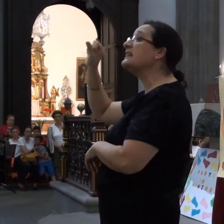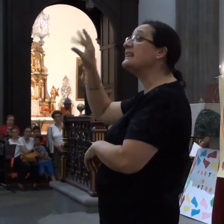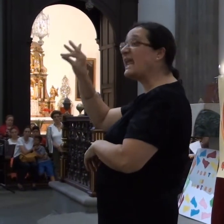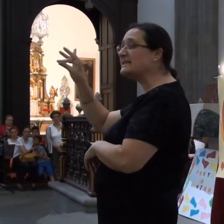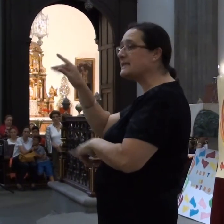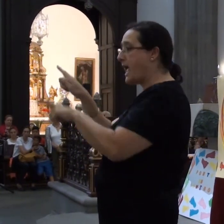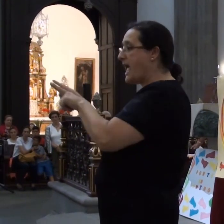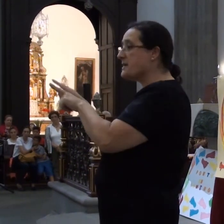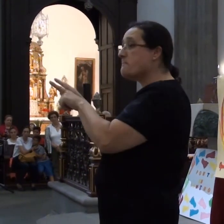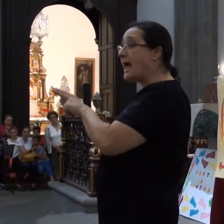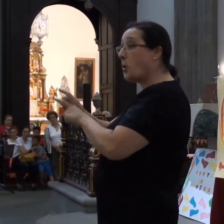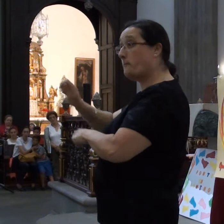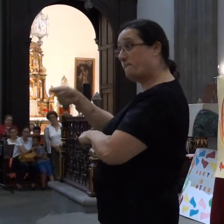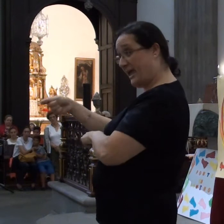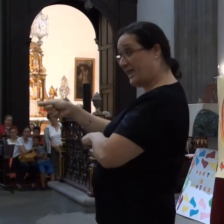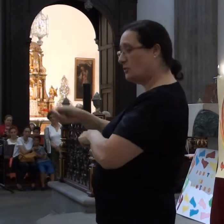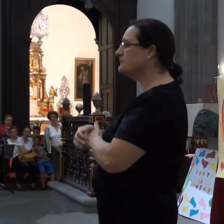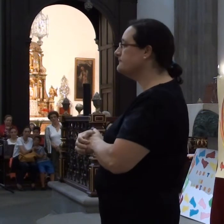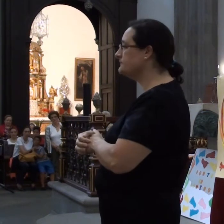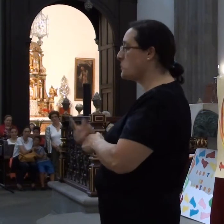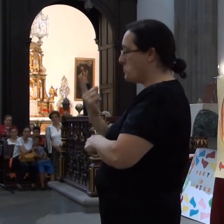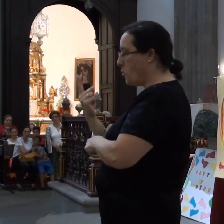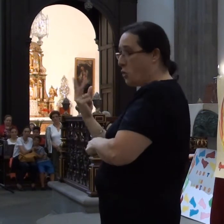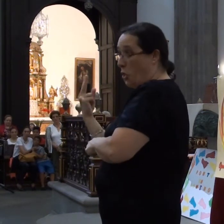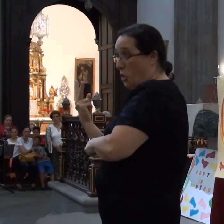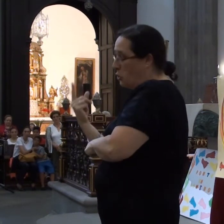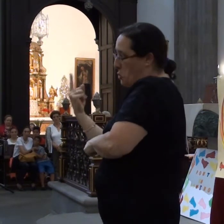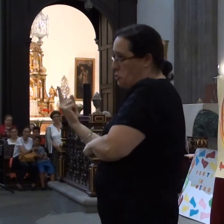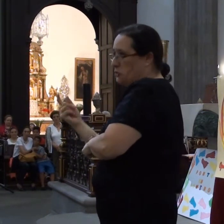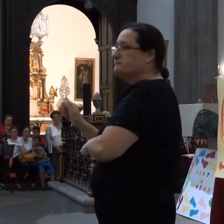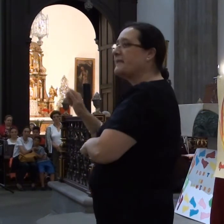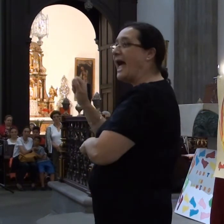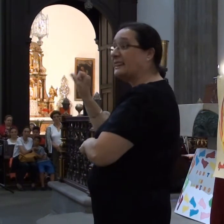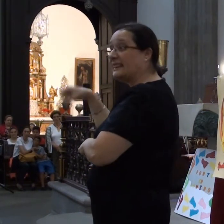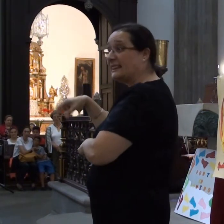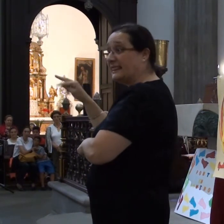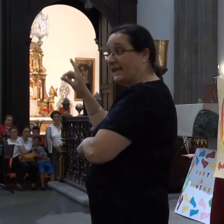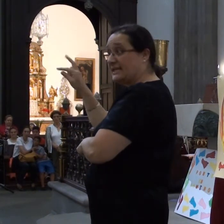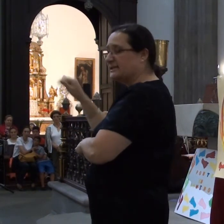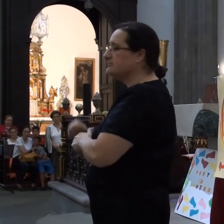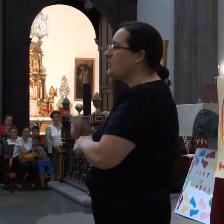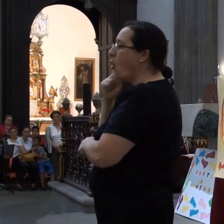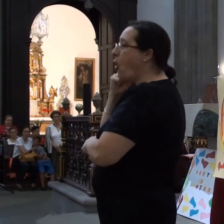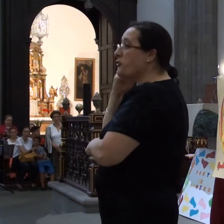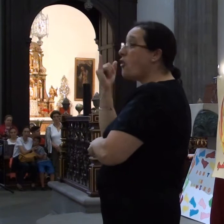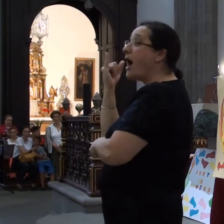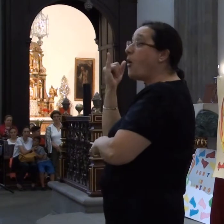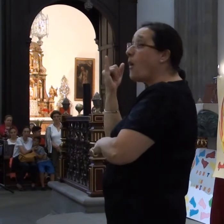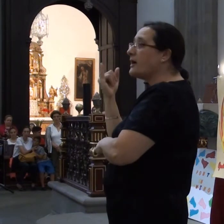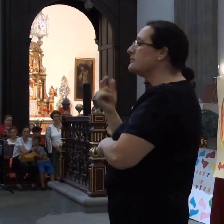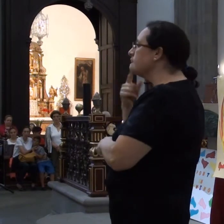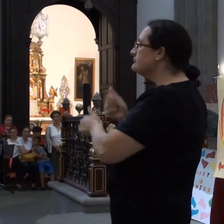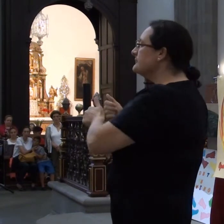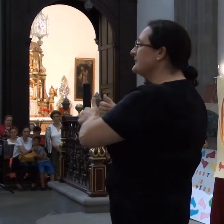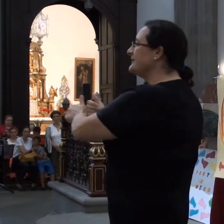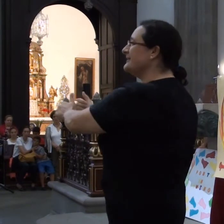de Simón Pedro Era uno de los dos que habían oído que habían oído a Juan y siguieron